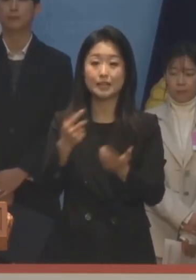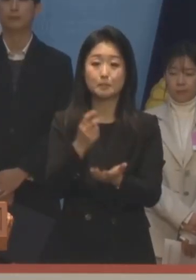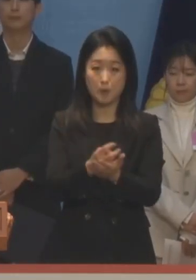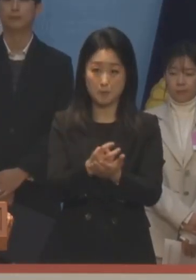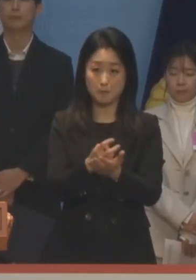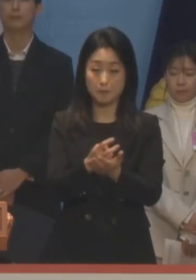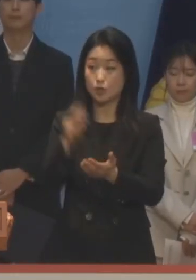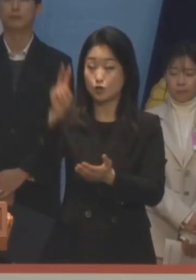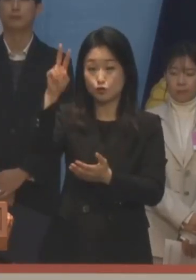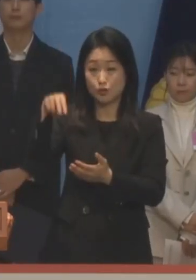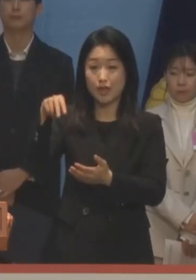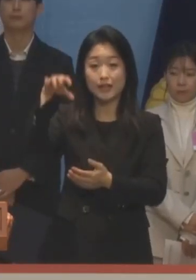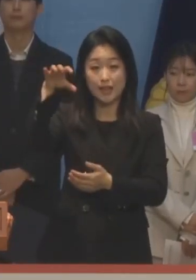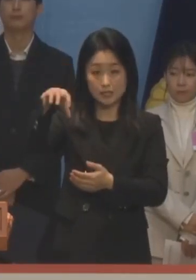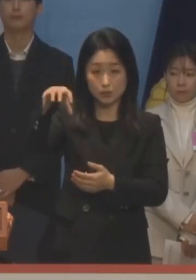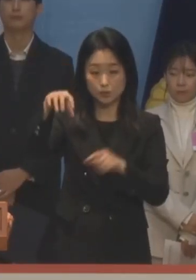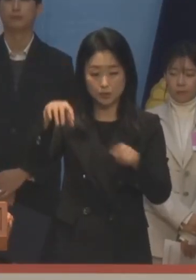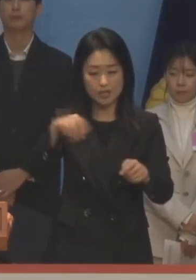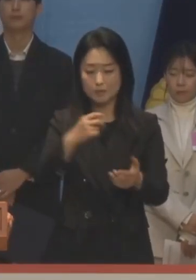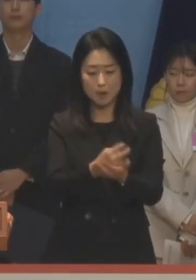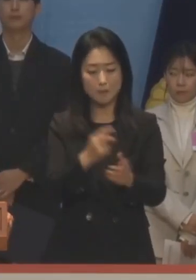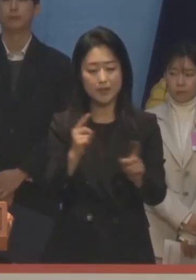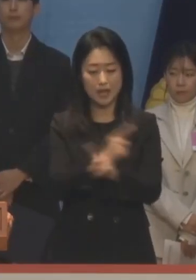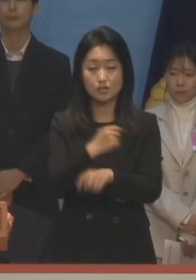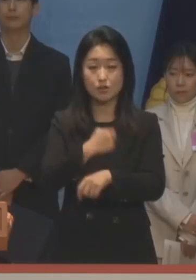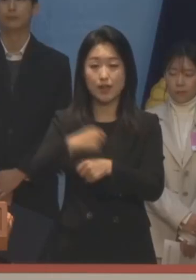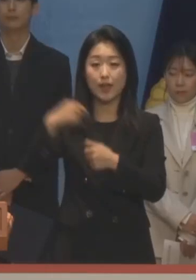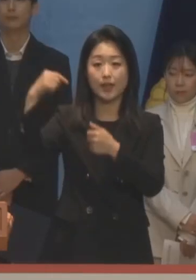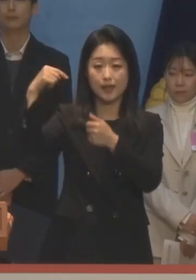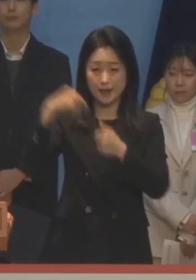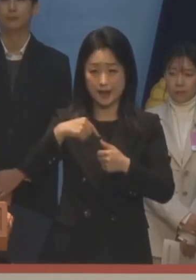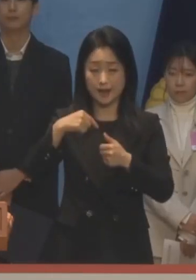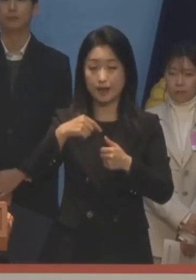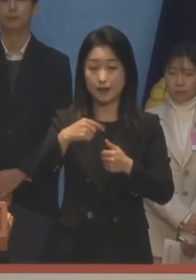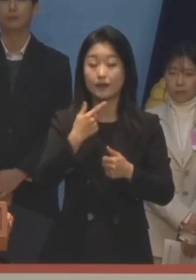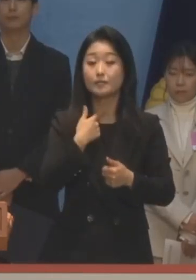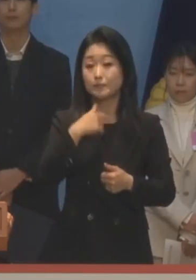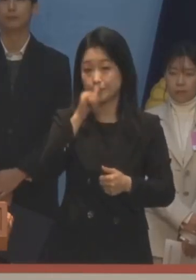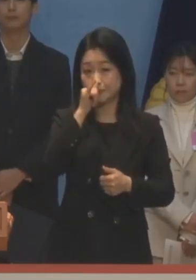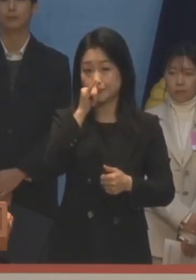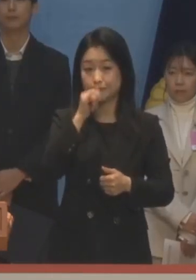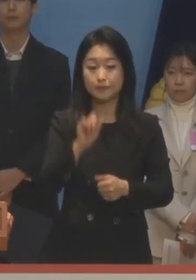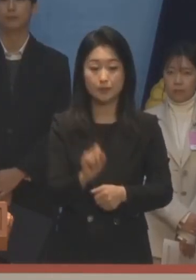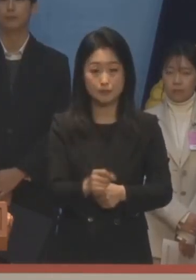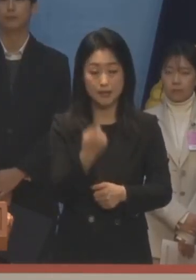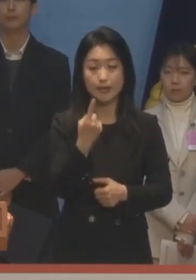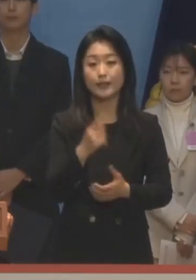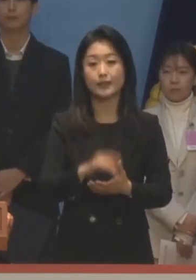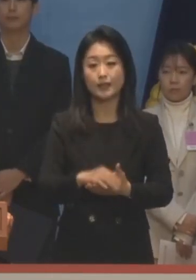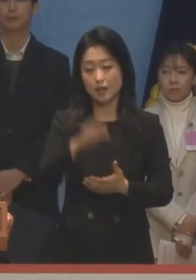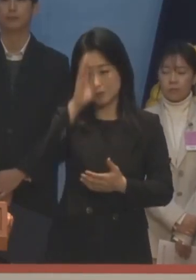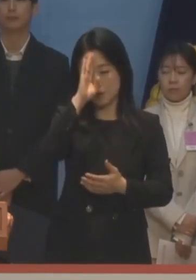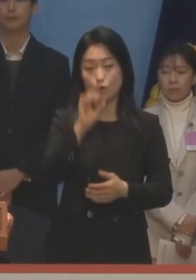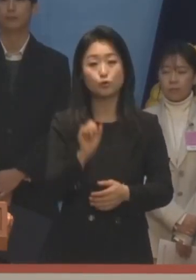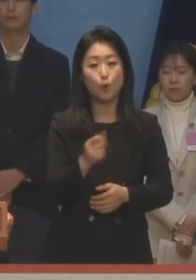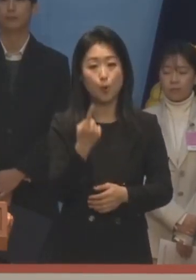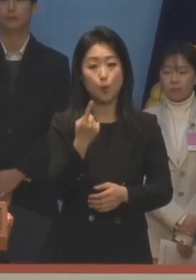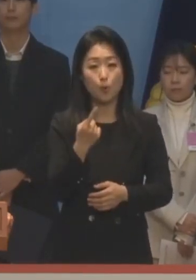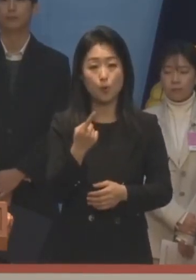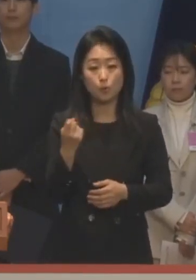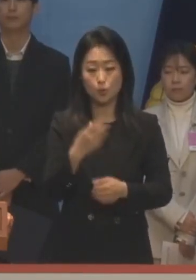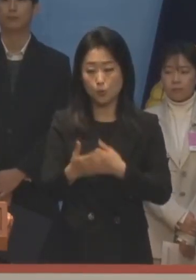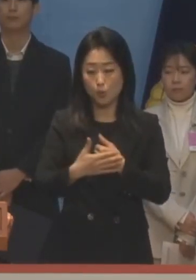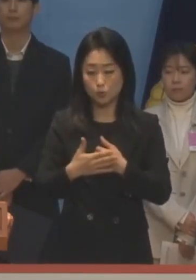장애인 권리위원회에서도 이를 개정할 것을 제언한 바 있습니다. 이에 질병으로